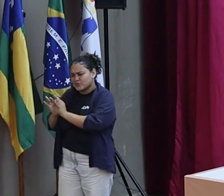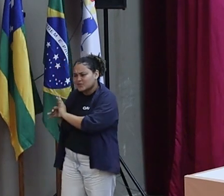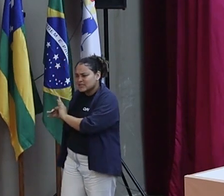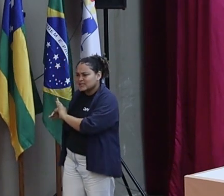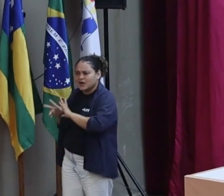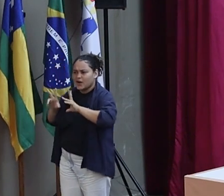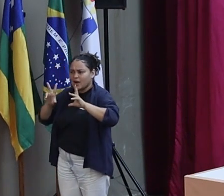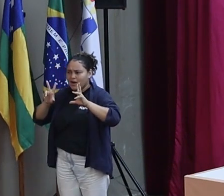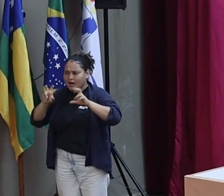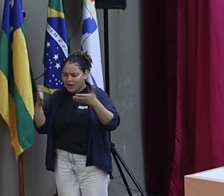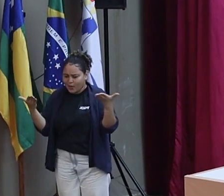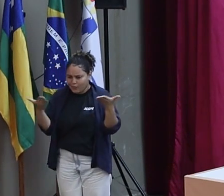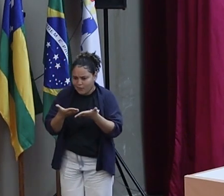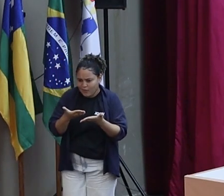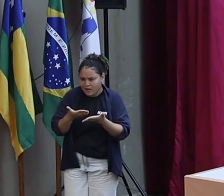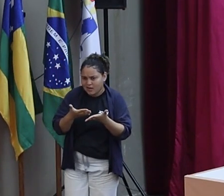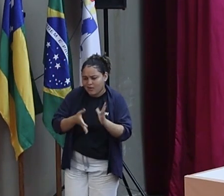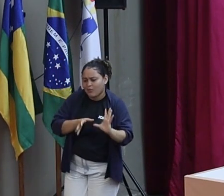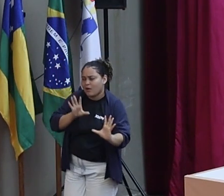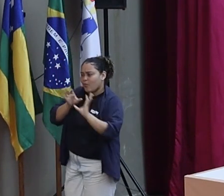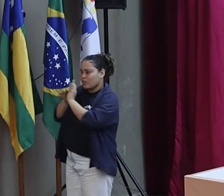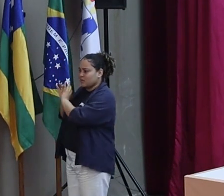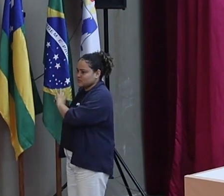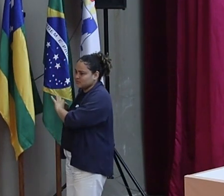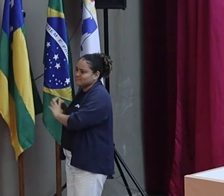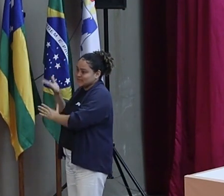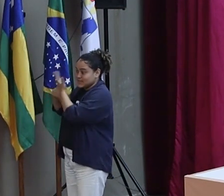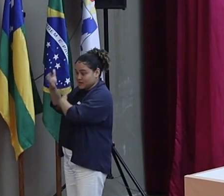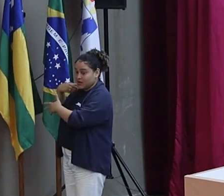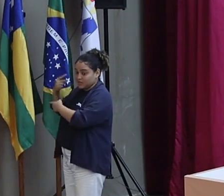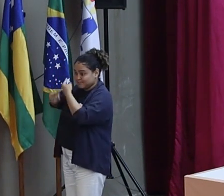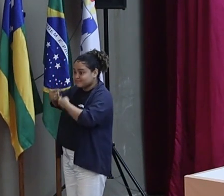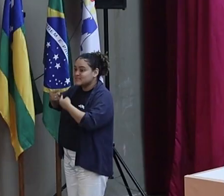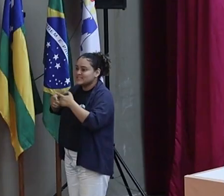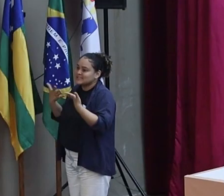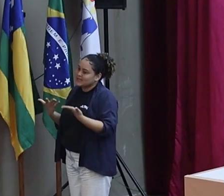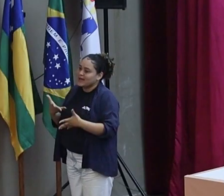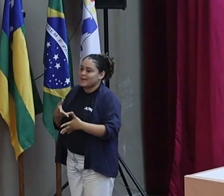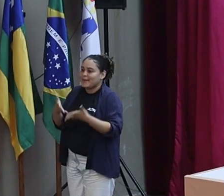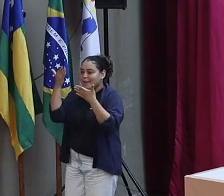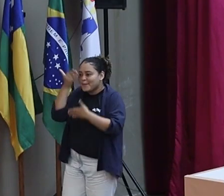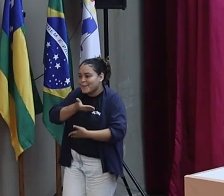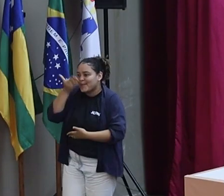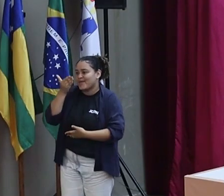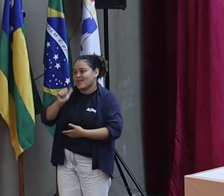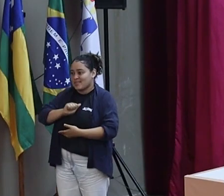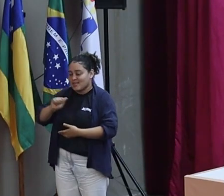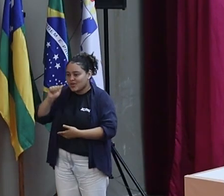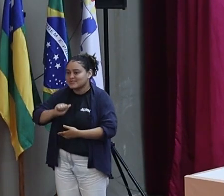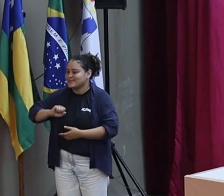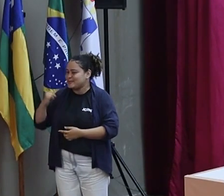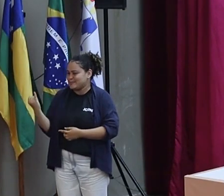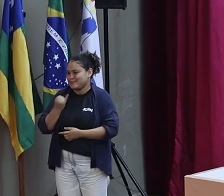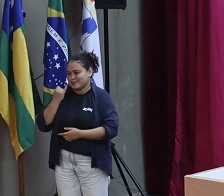LAB com os fatos sociopolíticos que o nosso país vivia, né? Então, isso já mostra a vocação da nossa associação